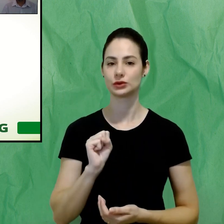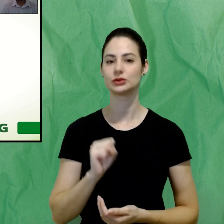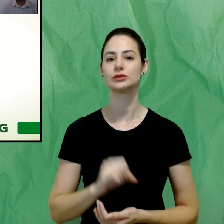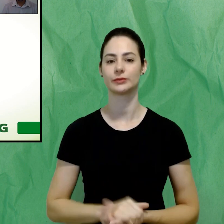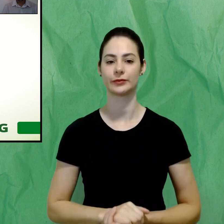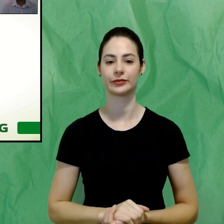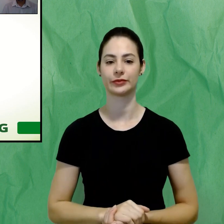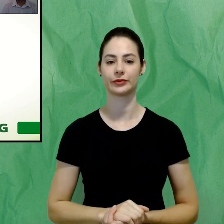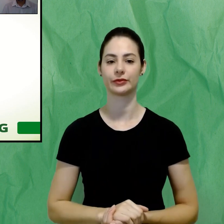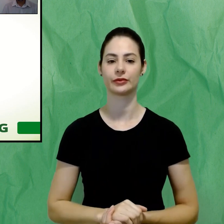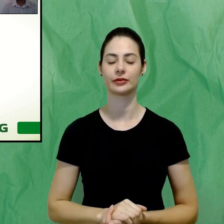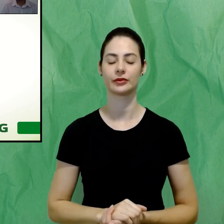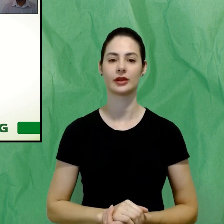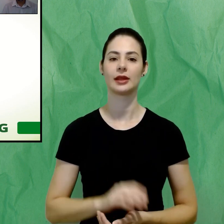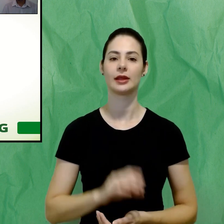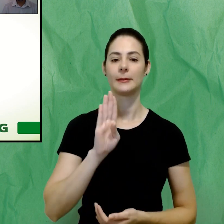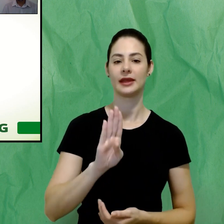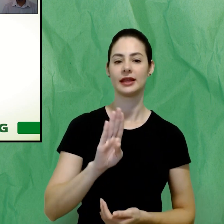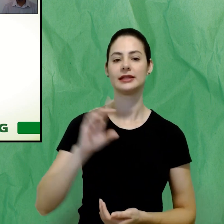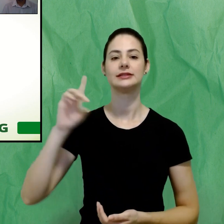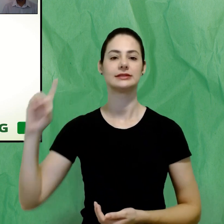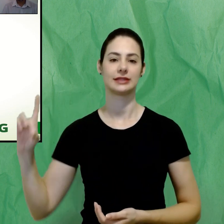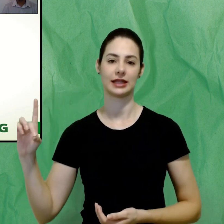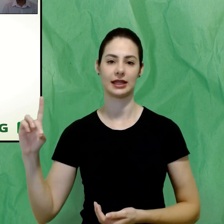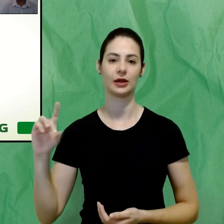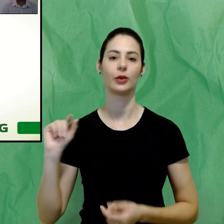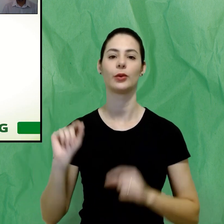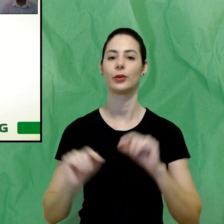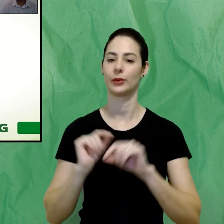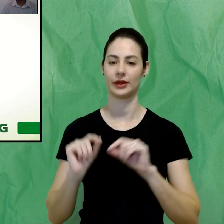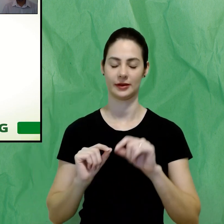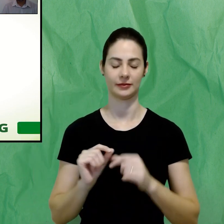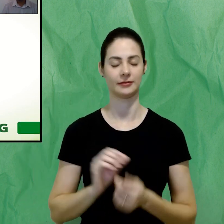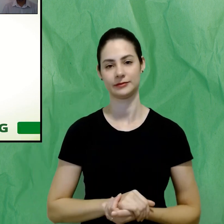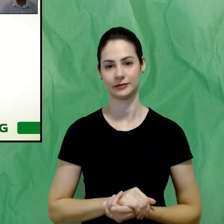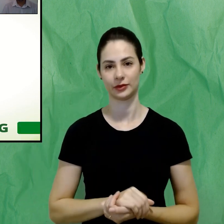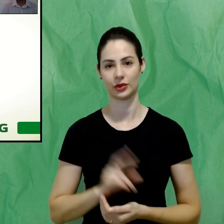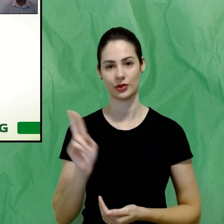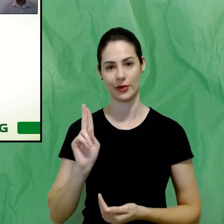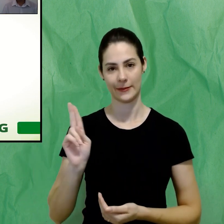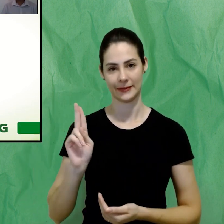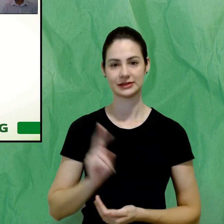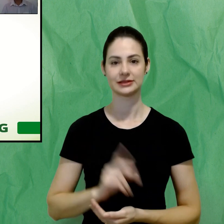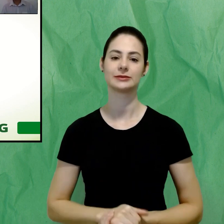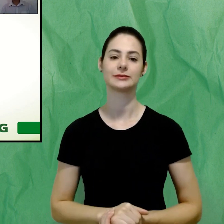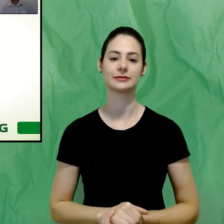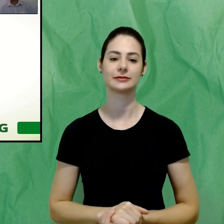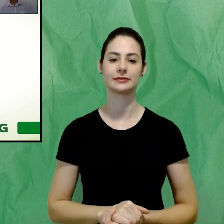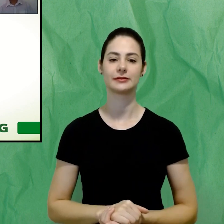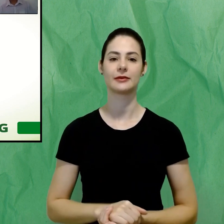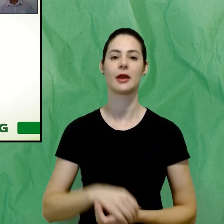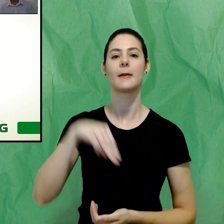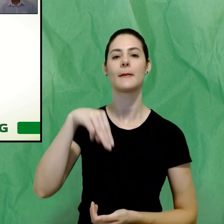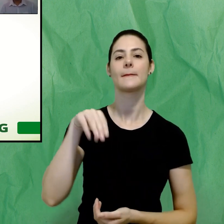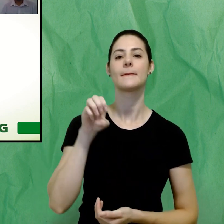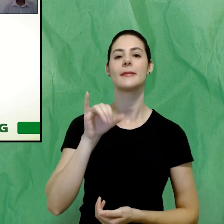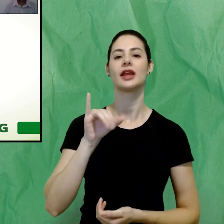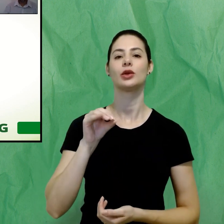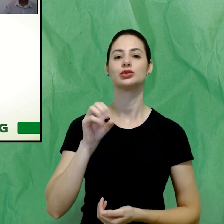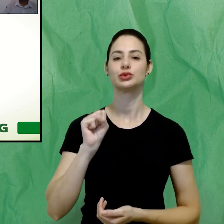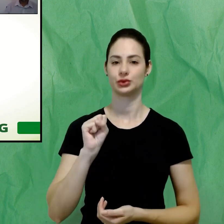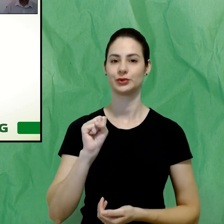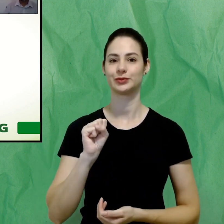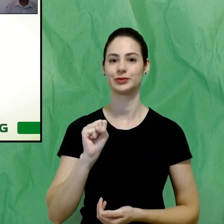os termos B e D de uma proporção são chamados de